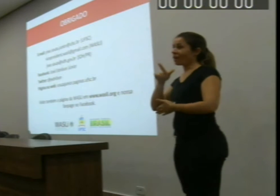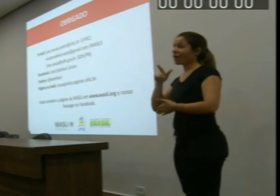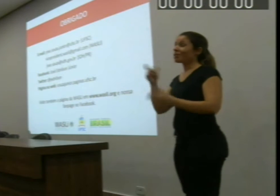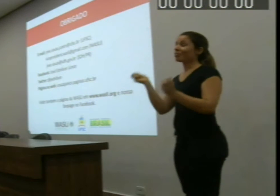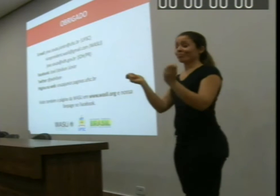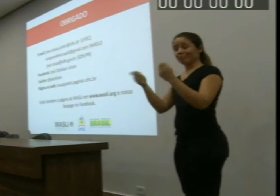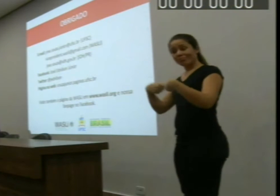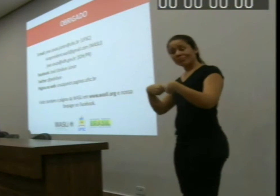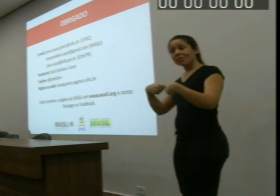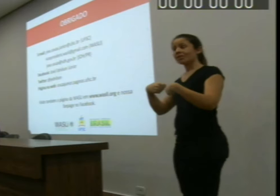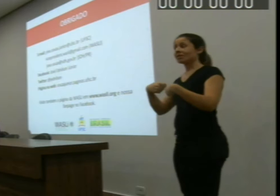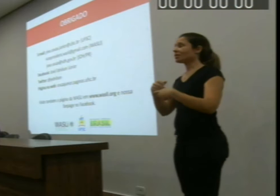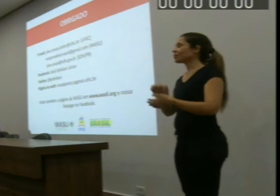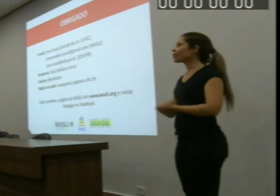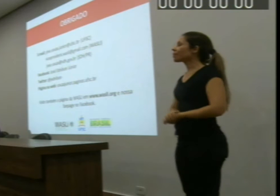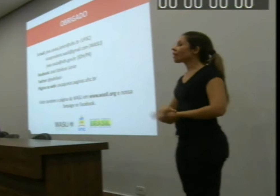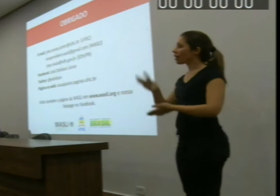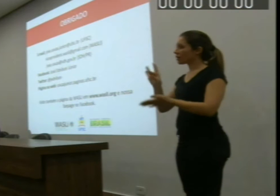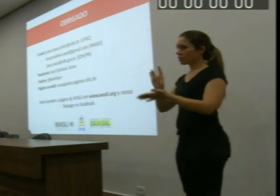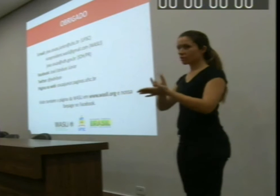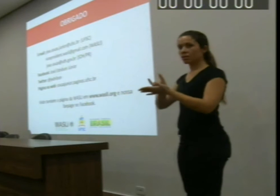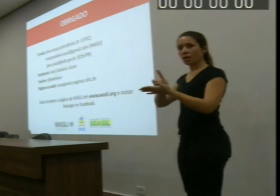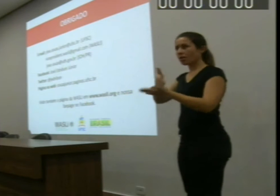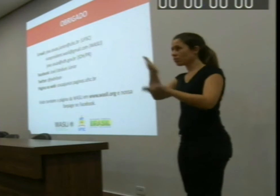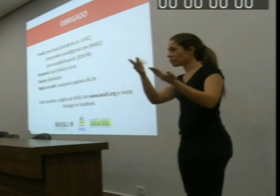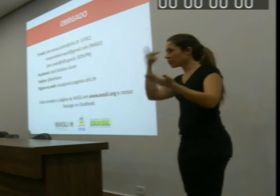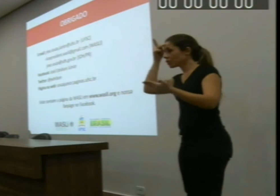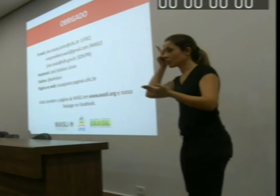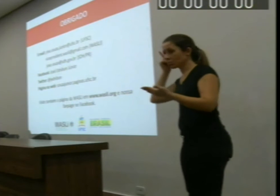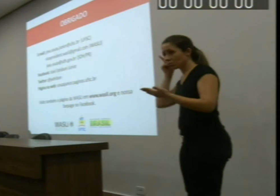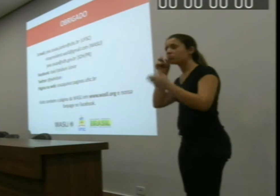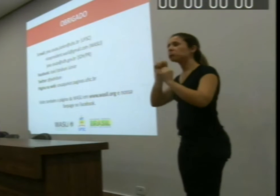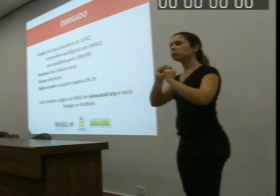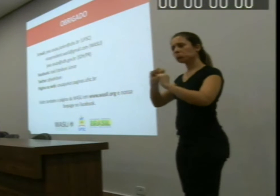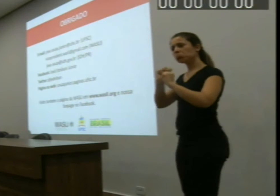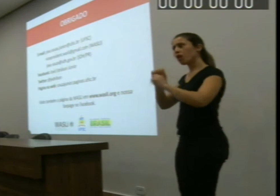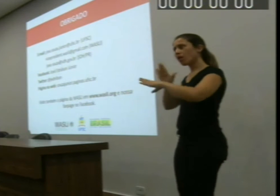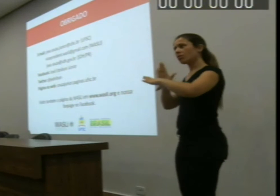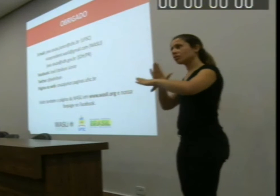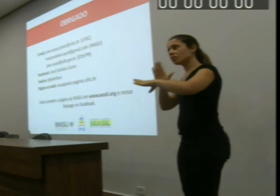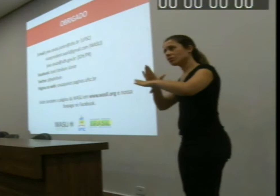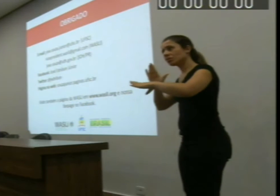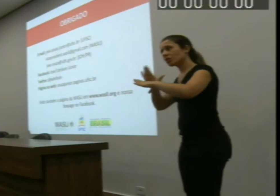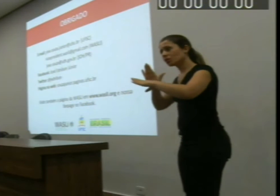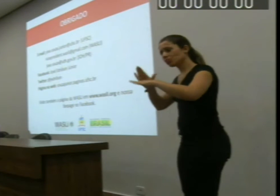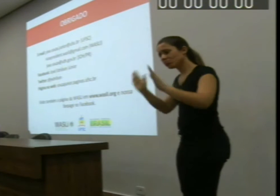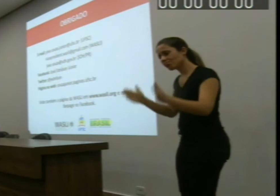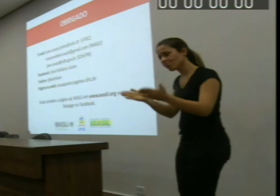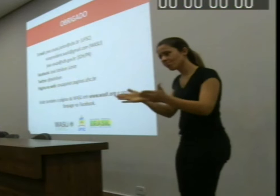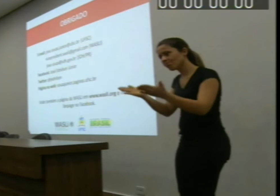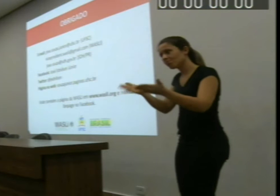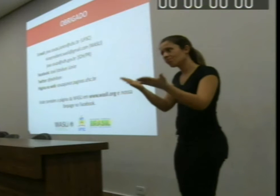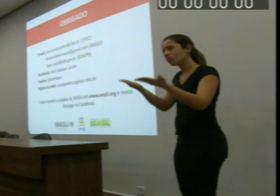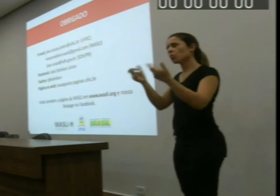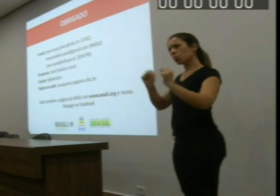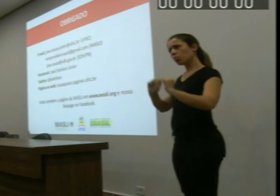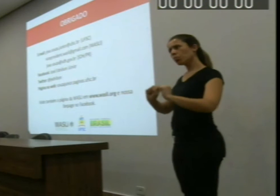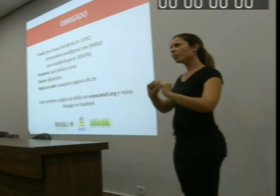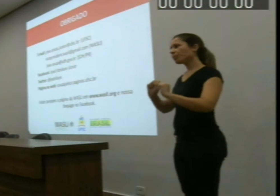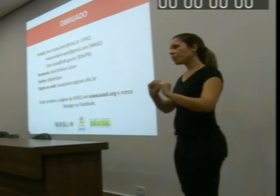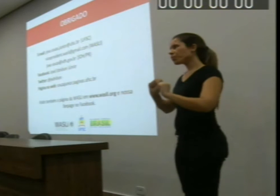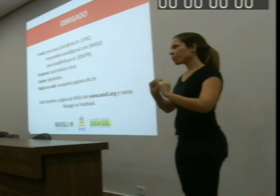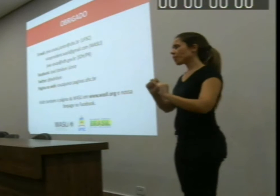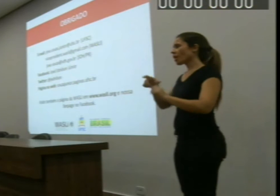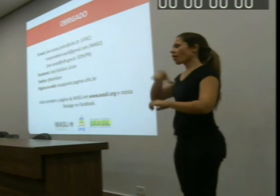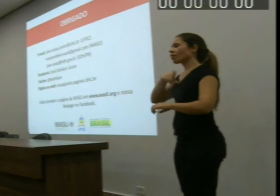assim alguém de Dourados pode apadrinhar você não precisa estar lá do lado mas é um acompanhamento é uma coisa de acompanhamento é ter